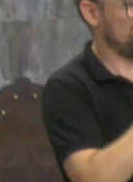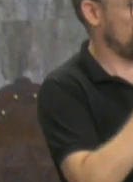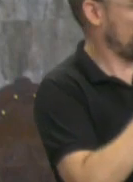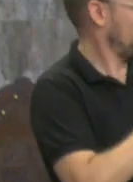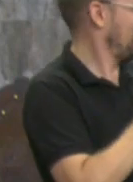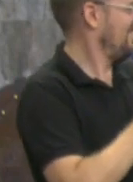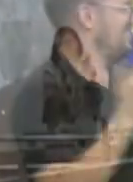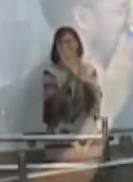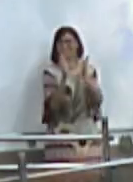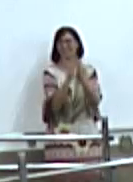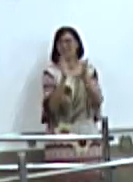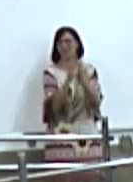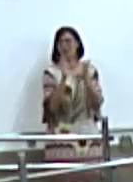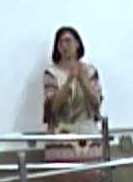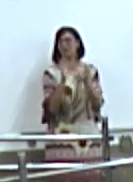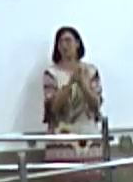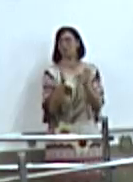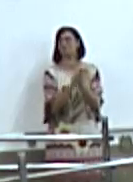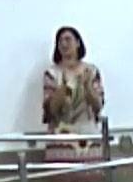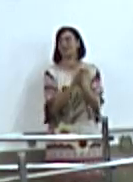gente.